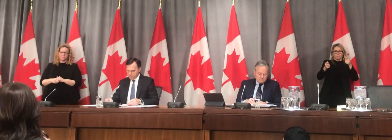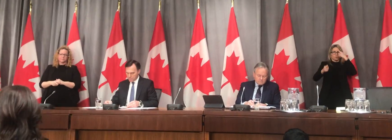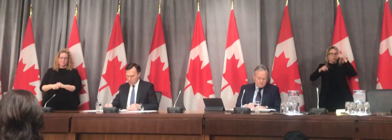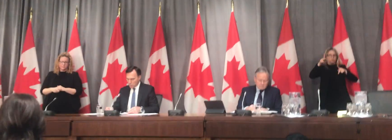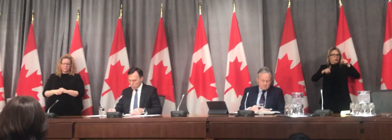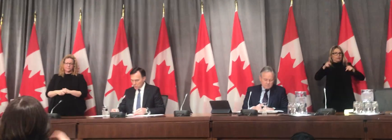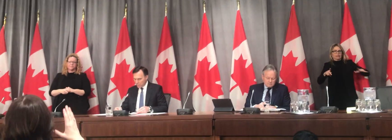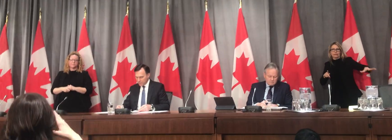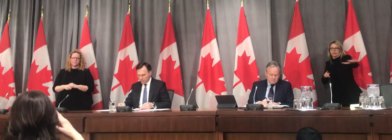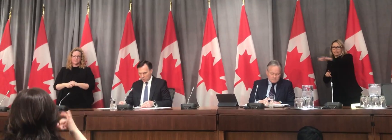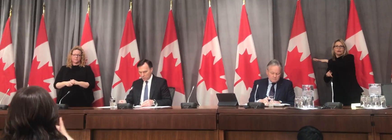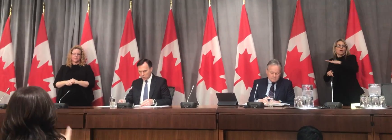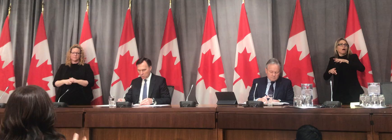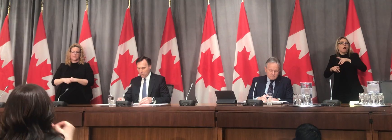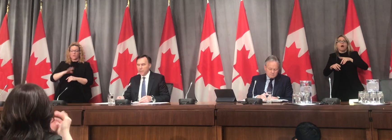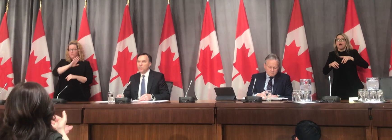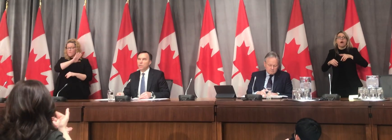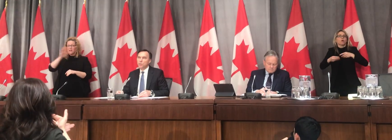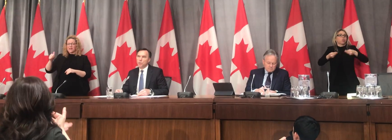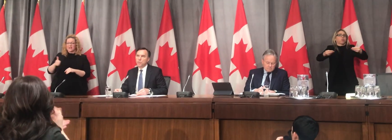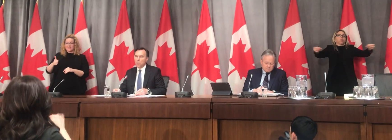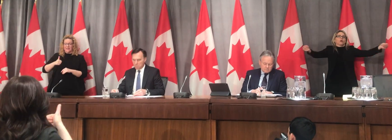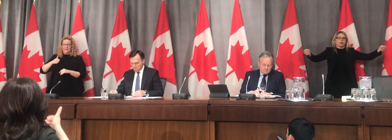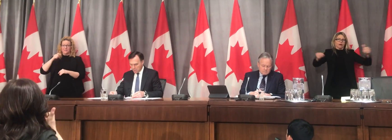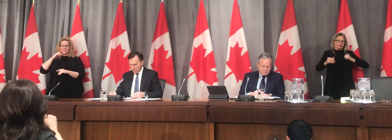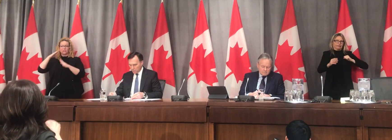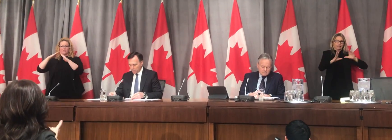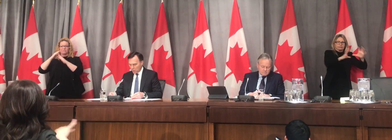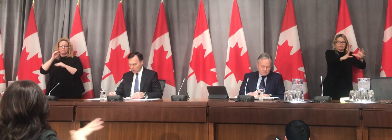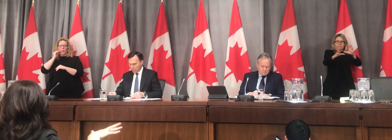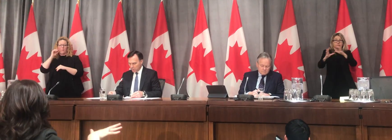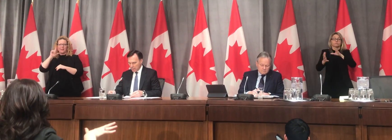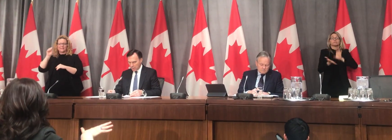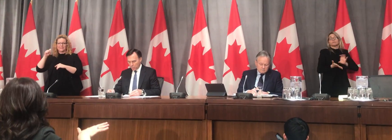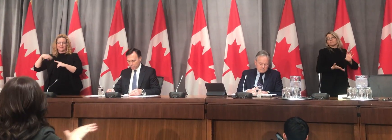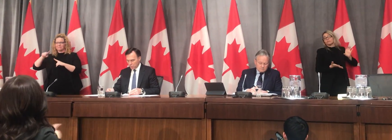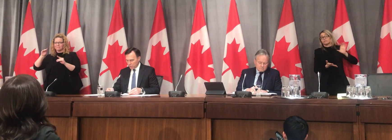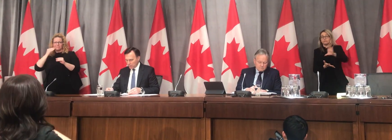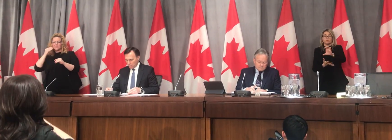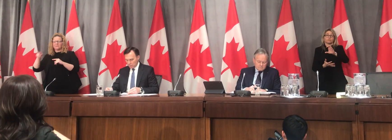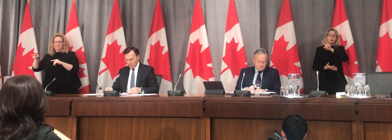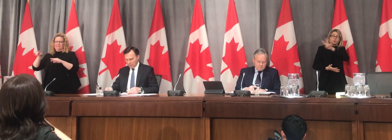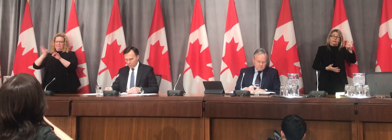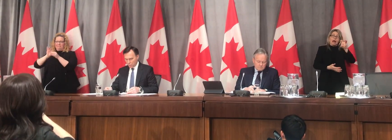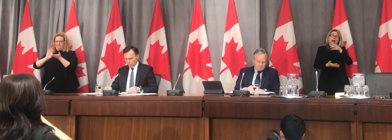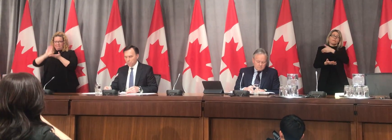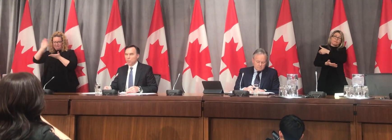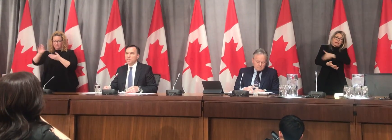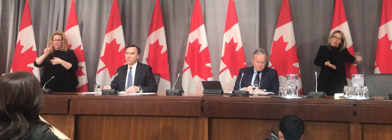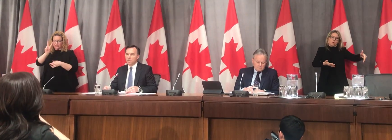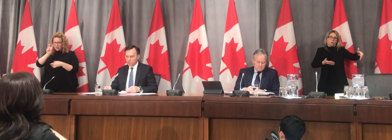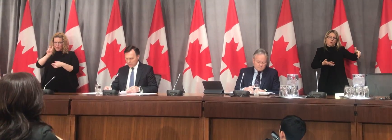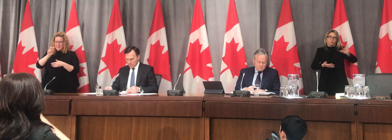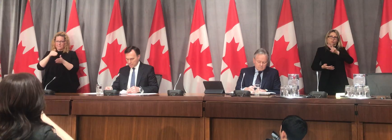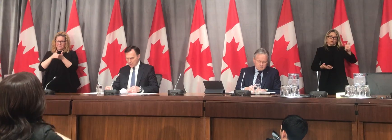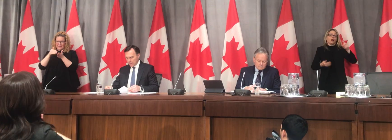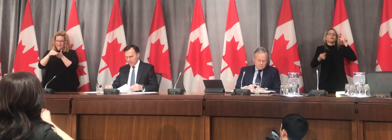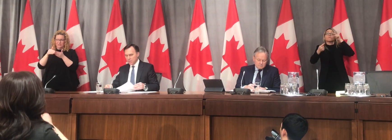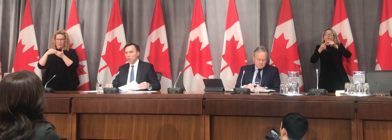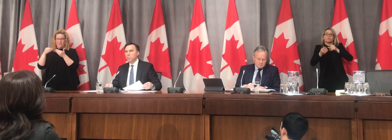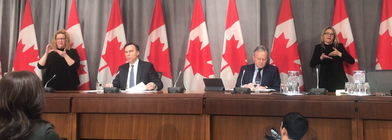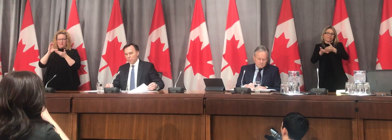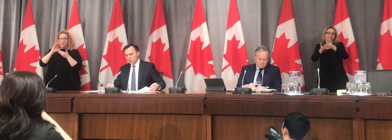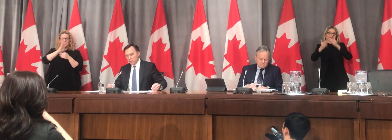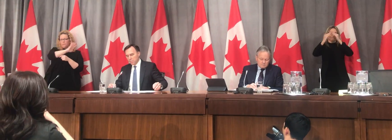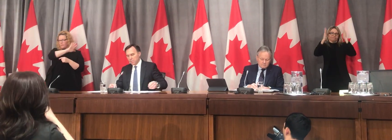épidémies. Nous investirons donc près de 200 millions de dollars pour soutenir les refuges pour sans-abri,